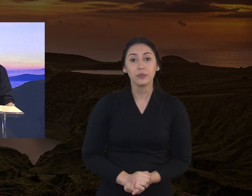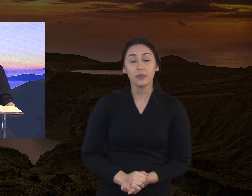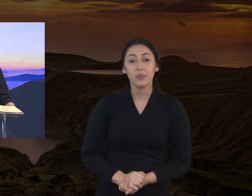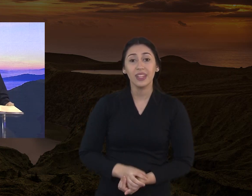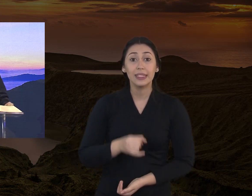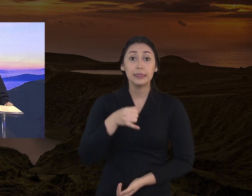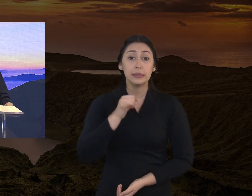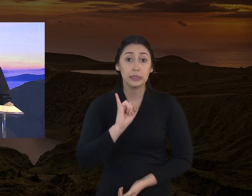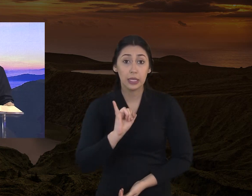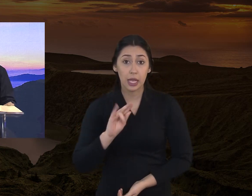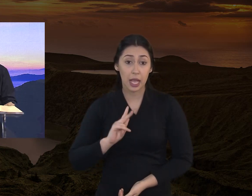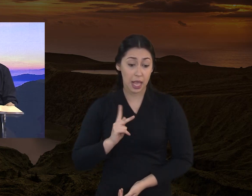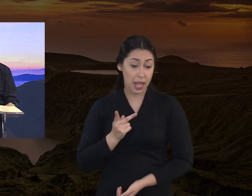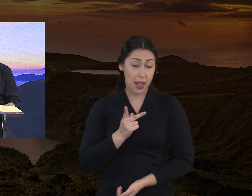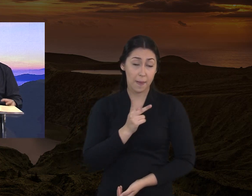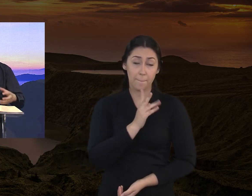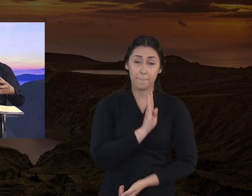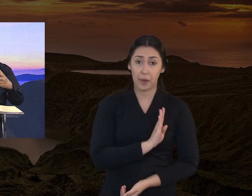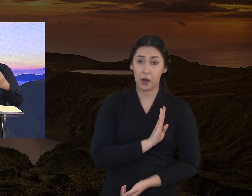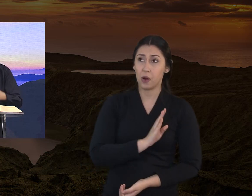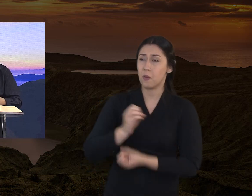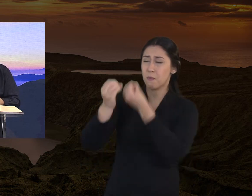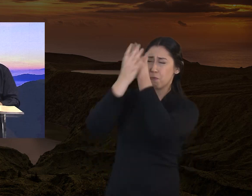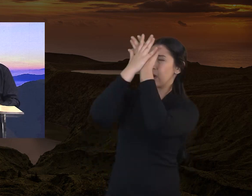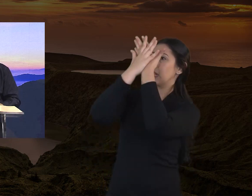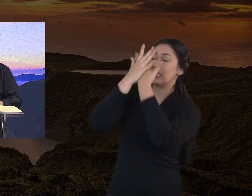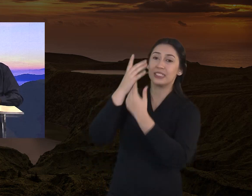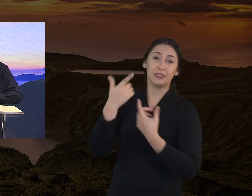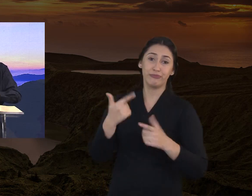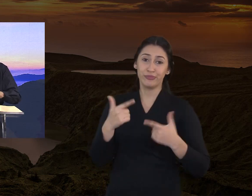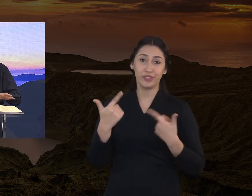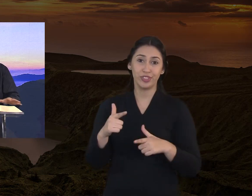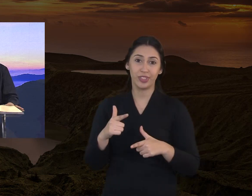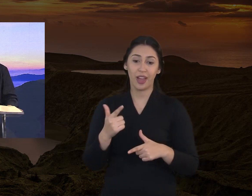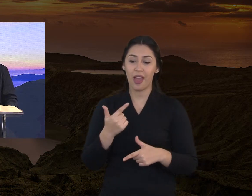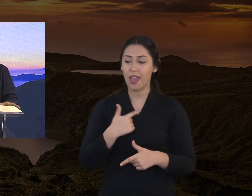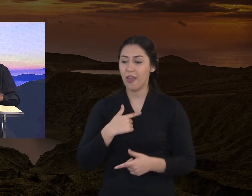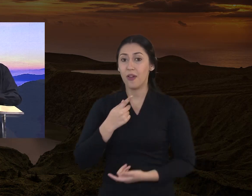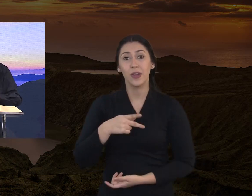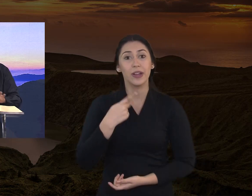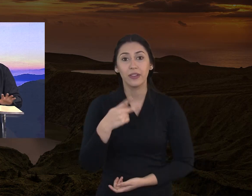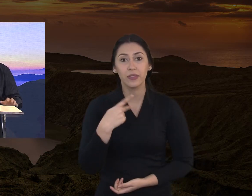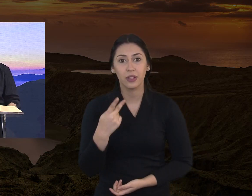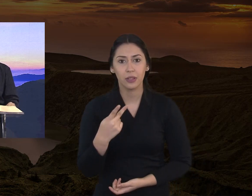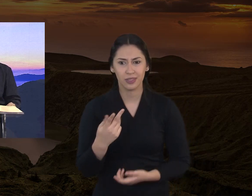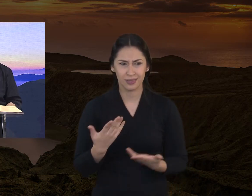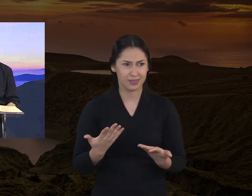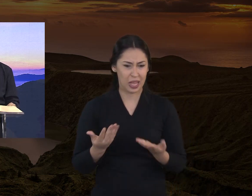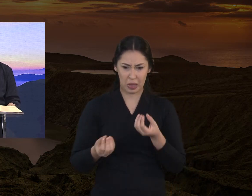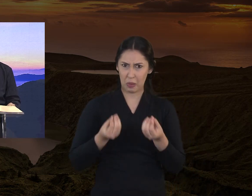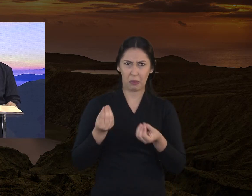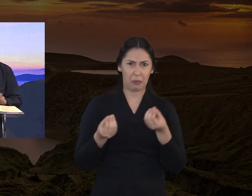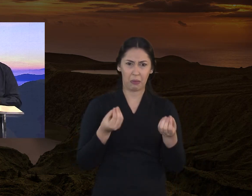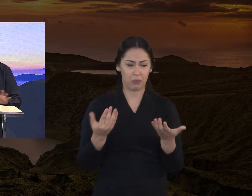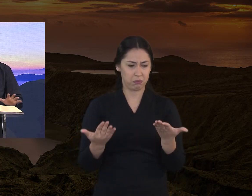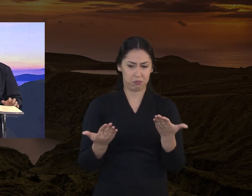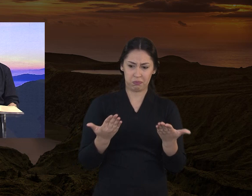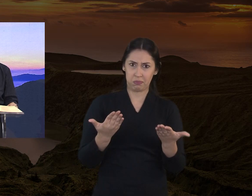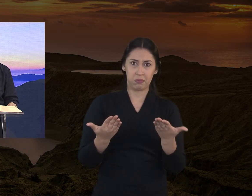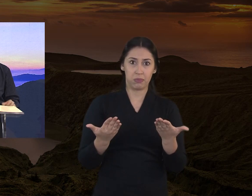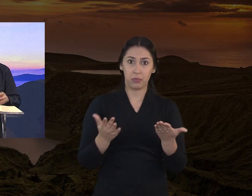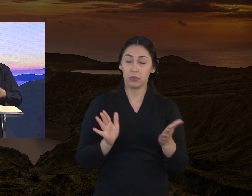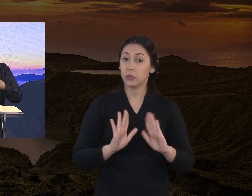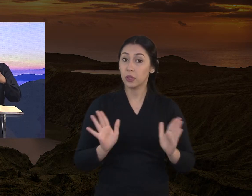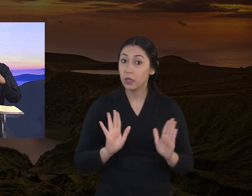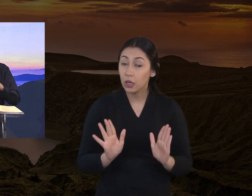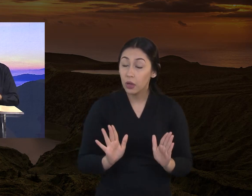a revelação do livro de Hebreus, irmãos, eu confesso, muitas coisas que eu falo aqui não tem base bíblica,